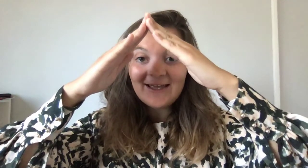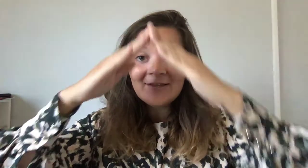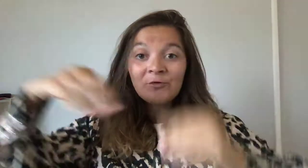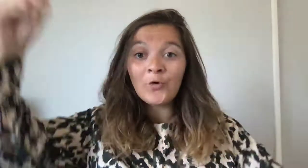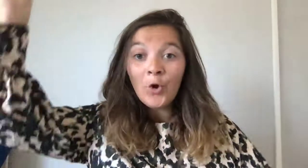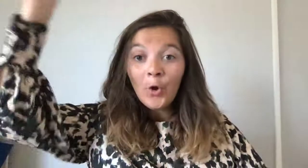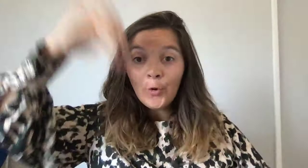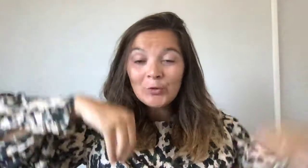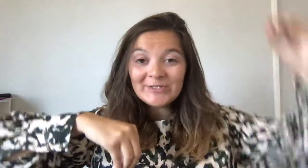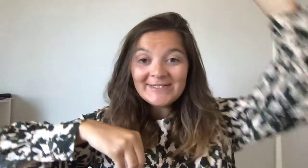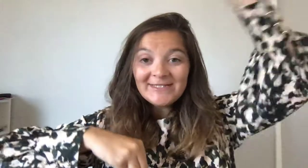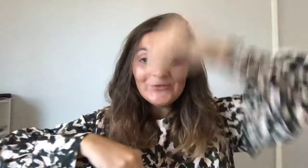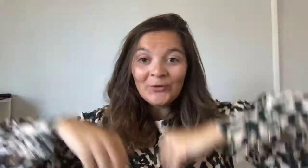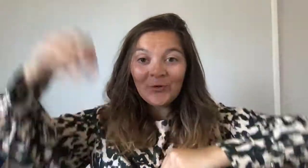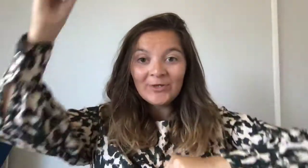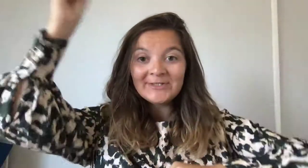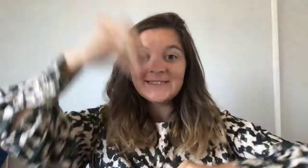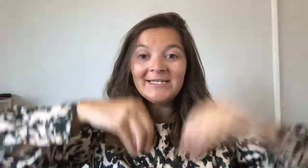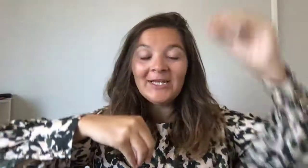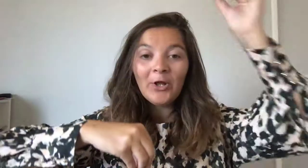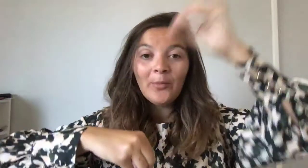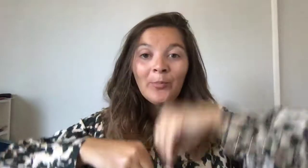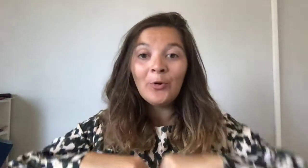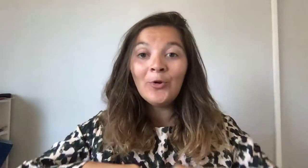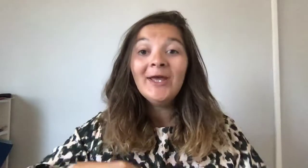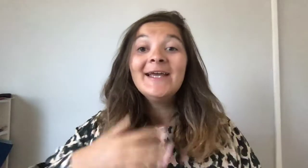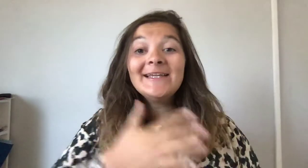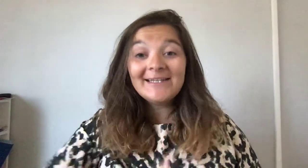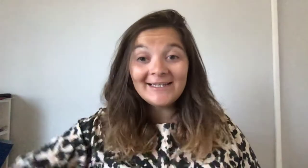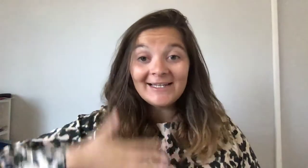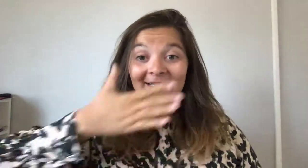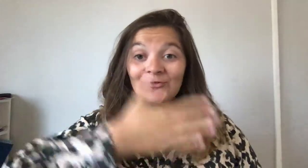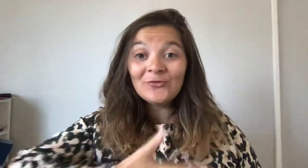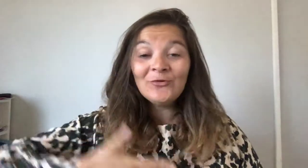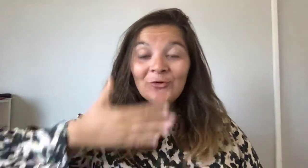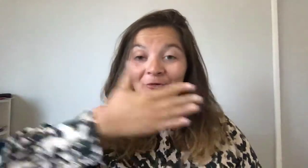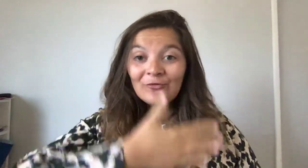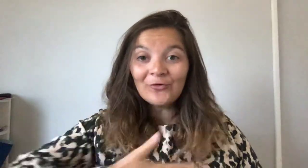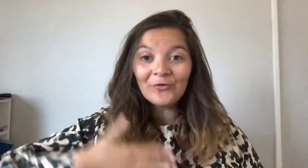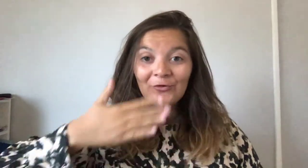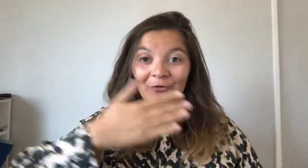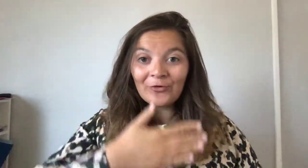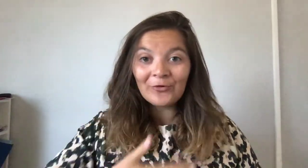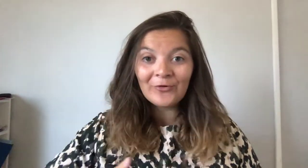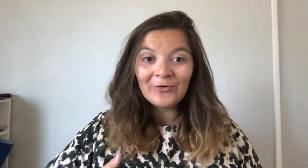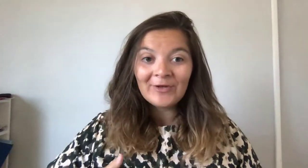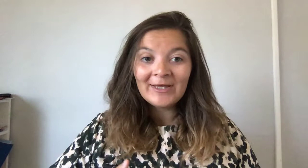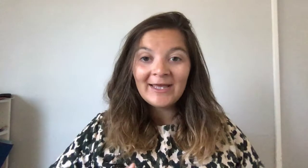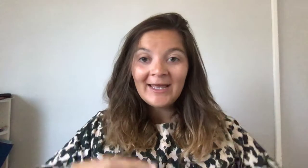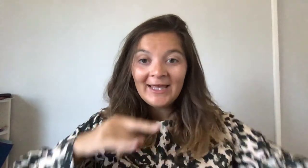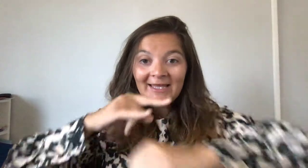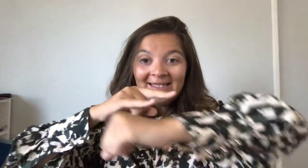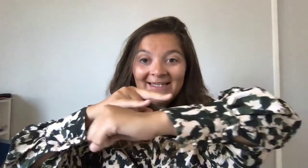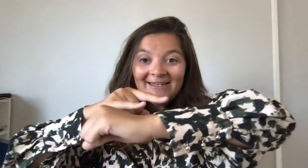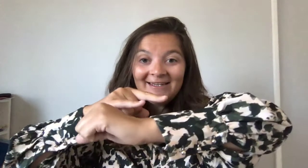maisonnette. Aussitôt qu'il pleut, il est tout heureux.